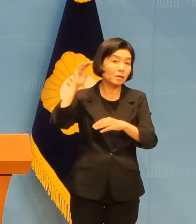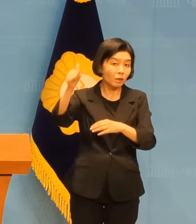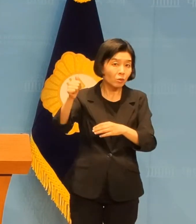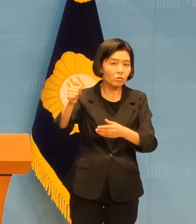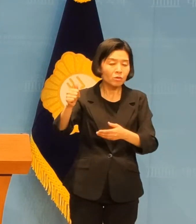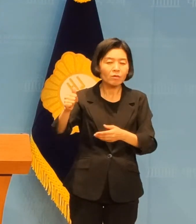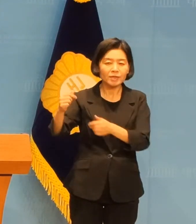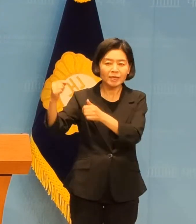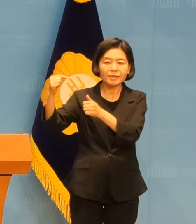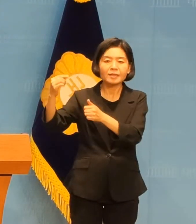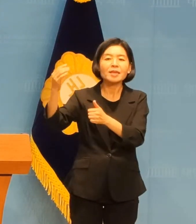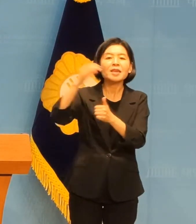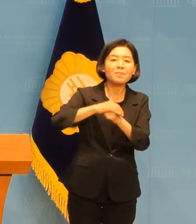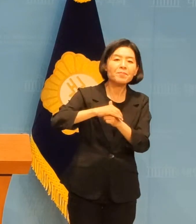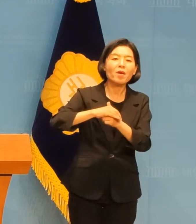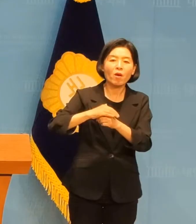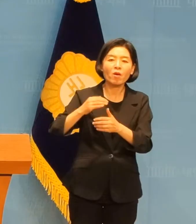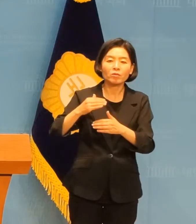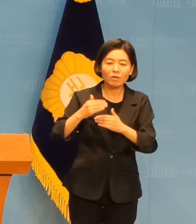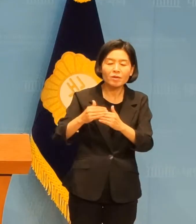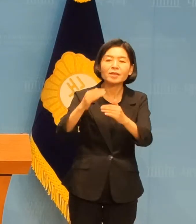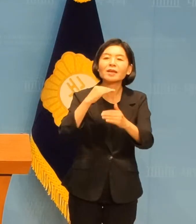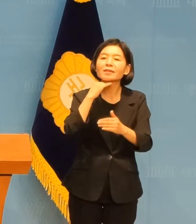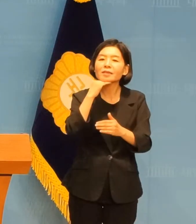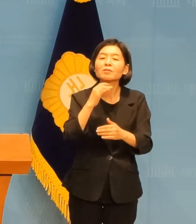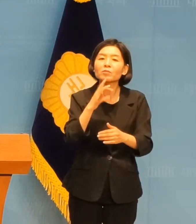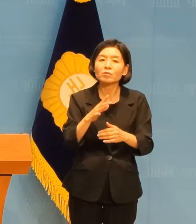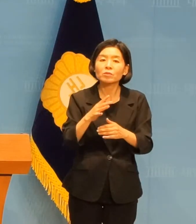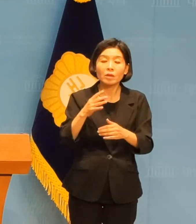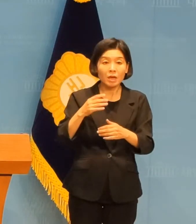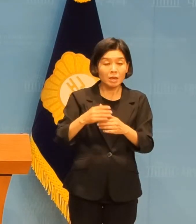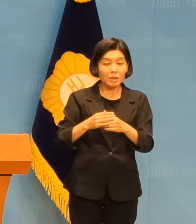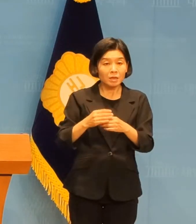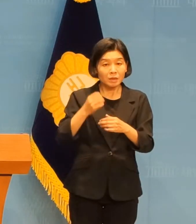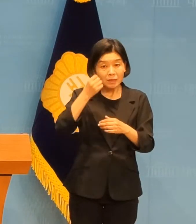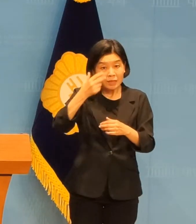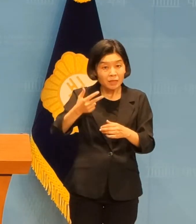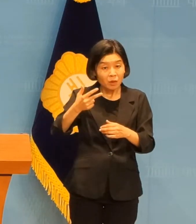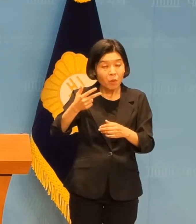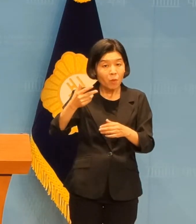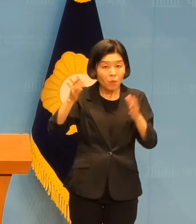있었습니다. 하지만 이후 7개월 7일 동안 대통령은 아무것도 하지 않았습니다.